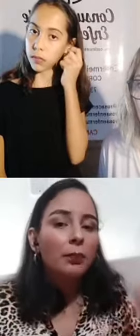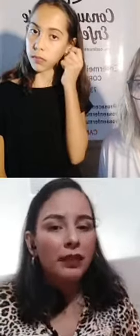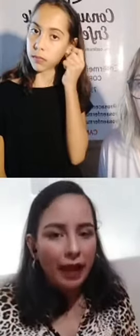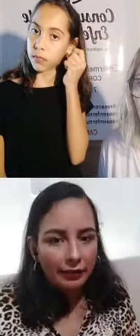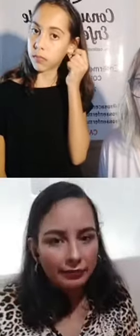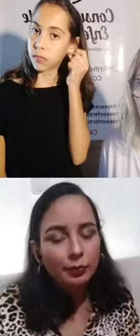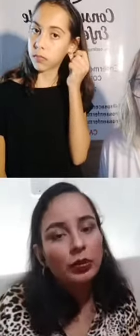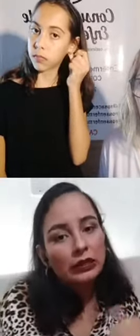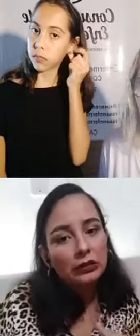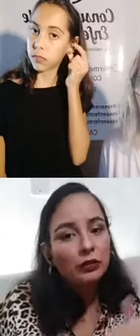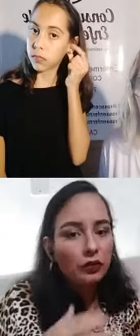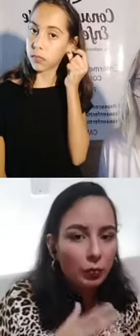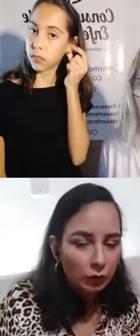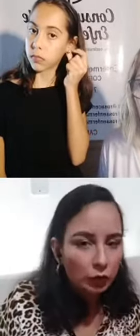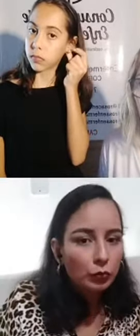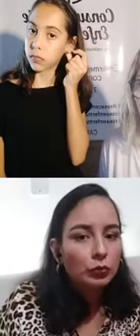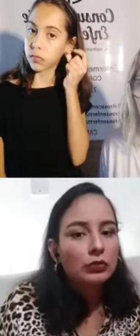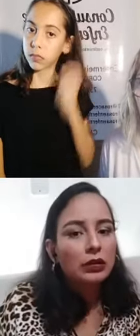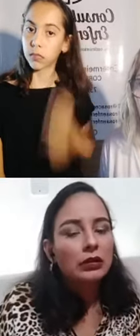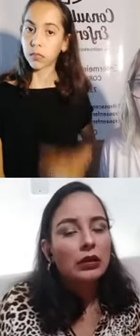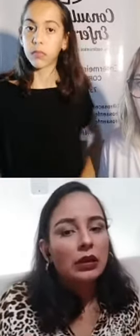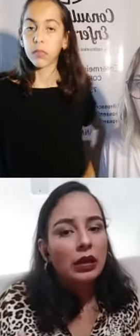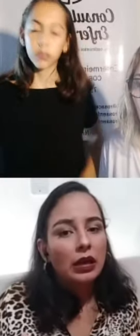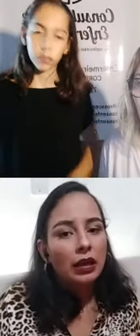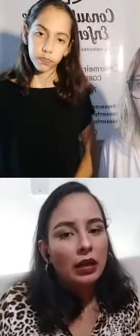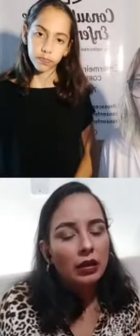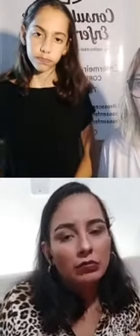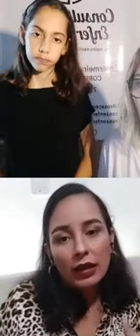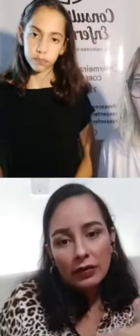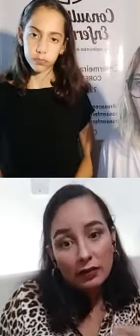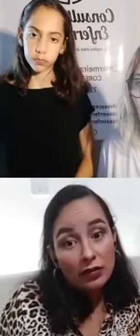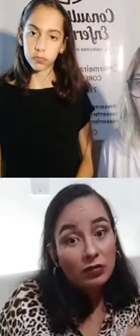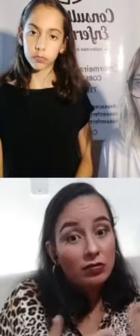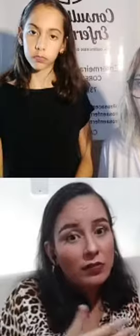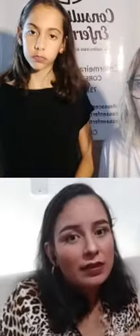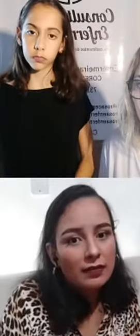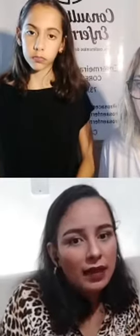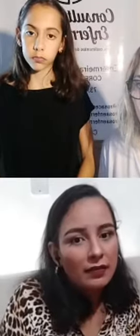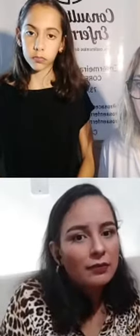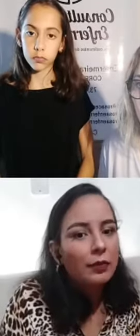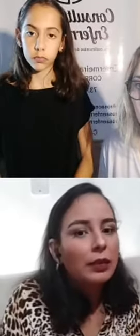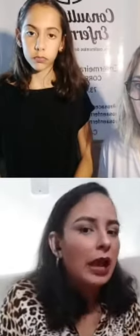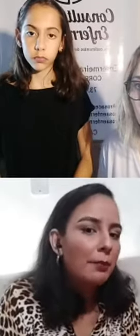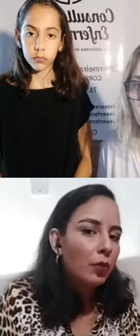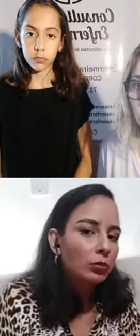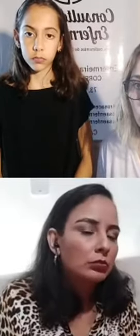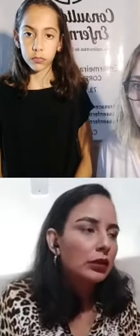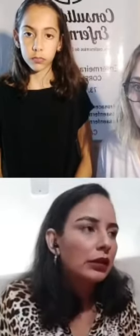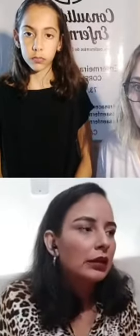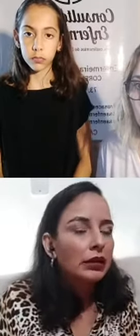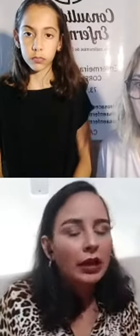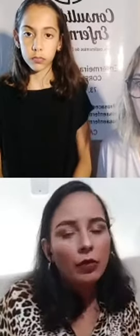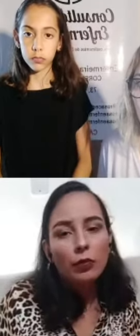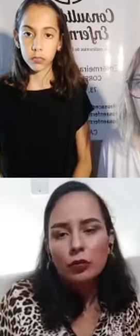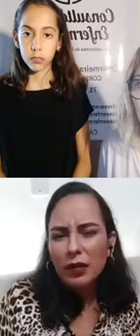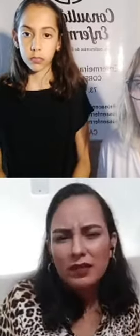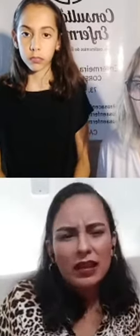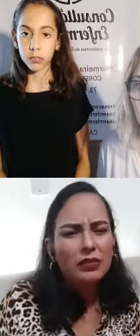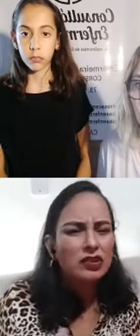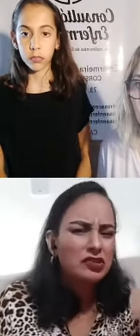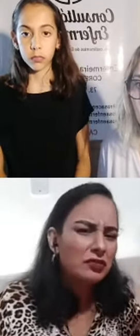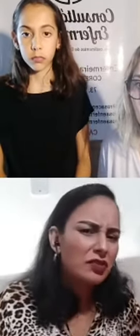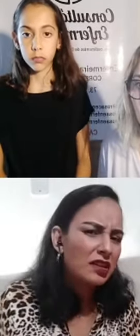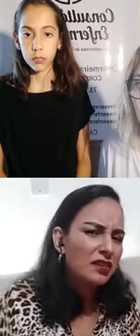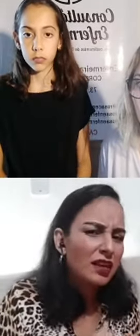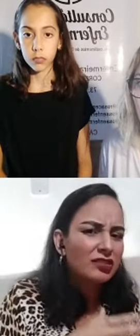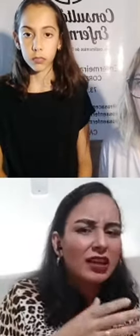não pirar, porque tá difícil para todo mundo, né? Graças a Deus, eu tenho um alicerce familiar bom, né? Léo é muito parceiro, a